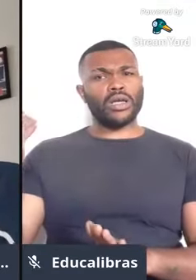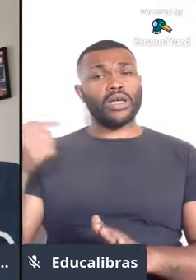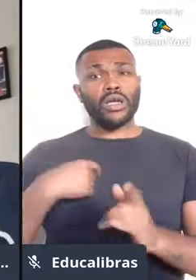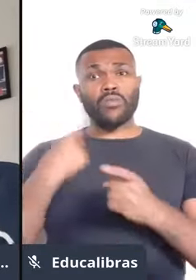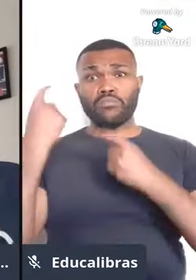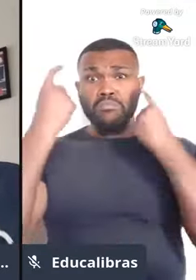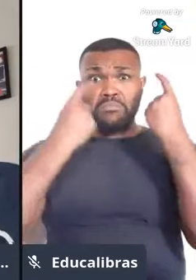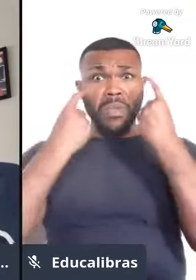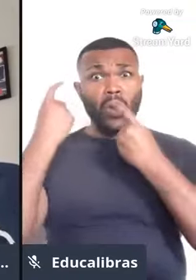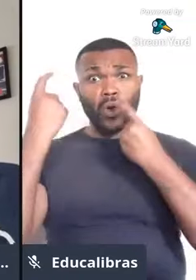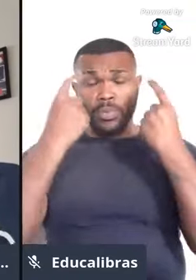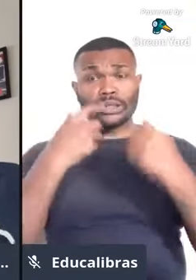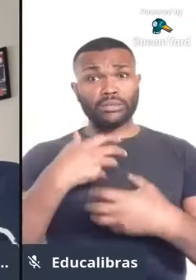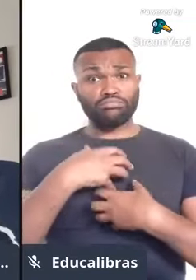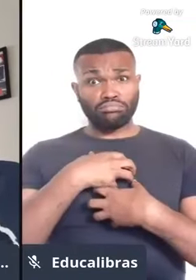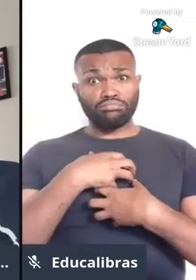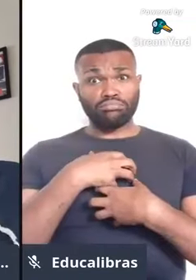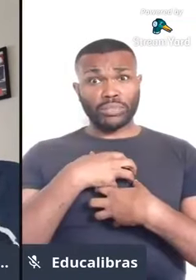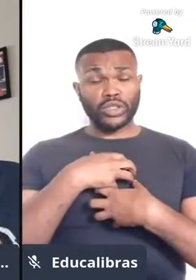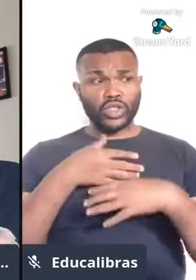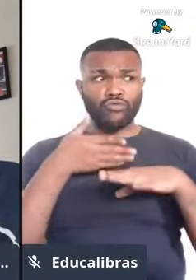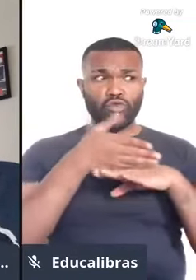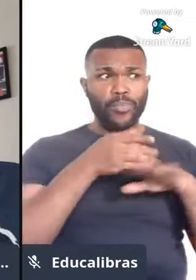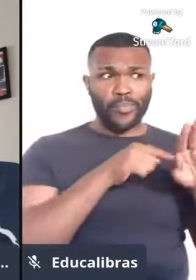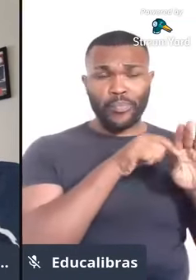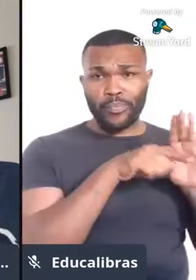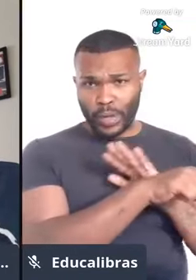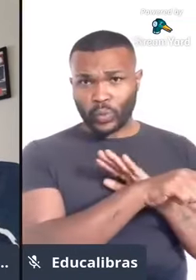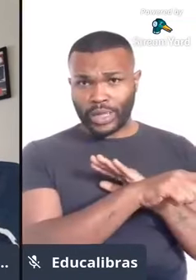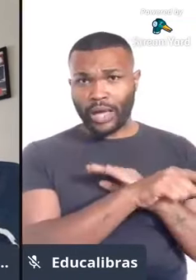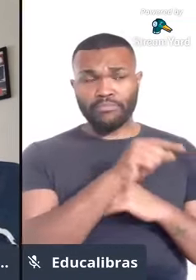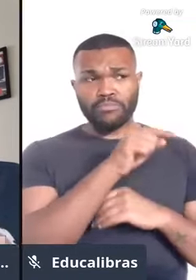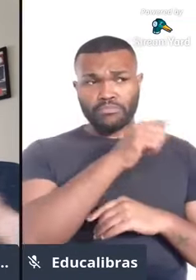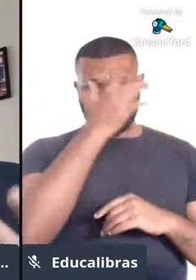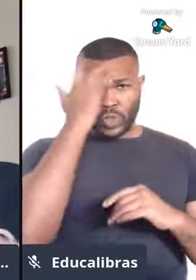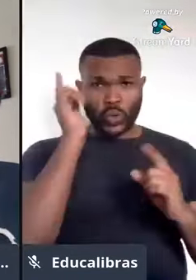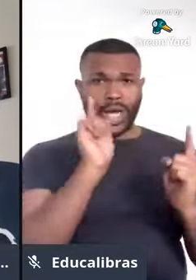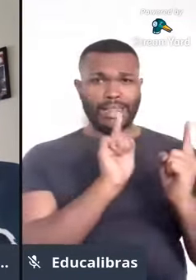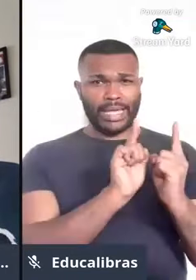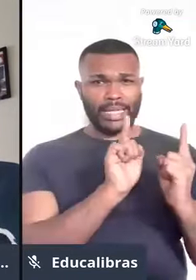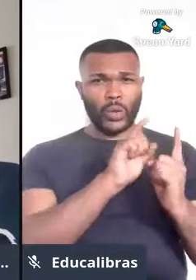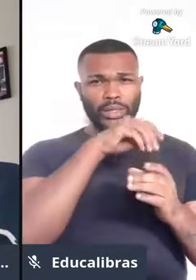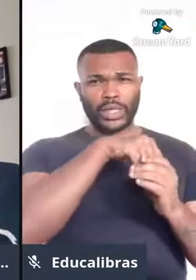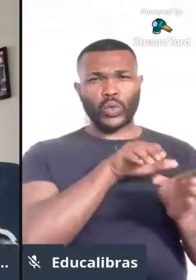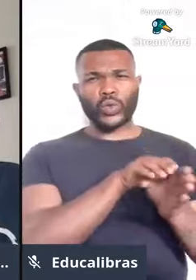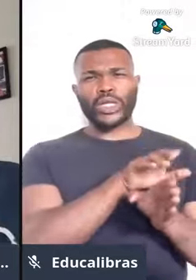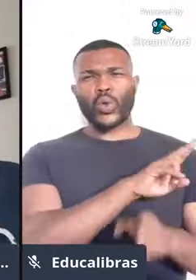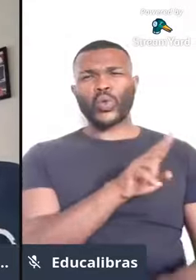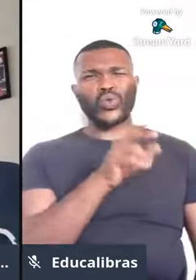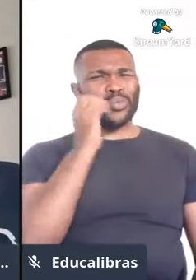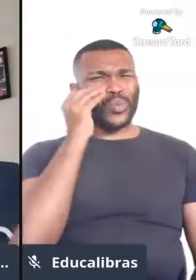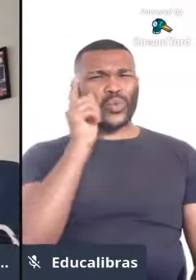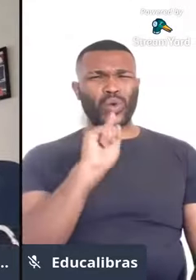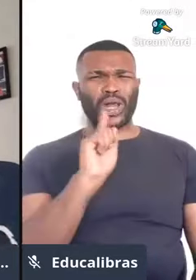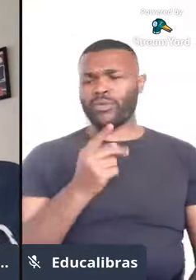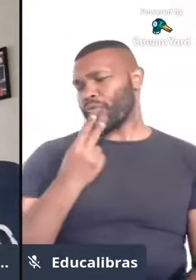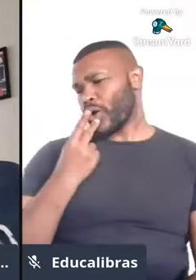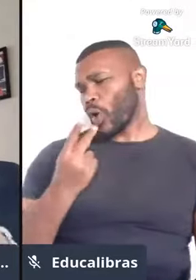época. E aí, a pessoa que me atendeu no conselho, não me lembro o nome dela agora, falou, não,